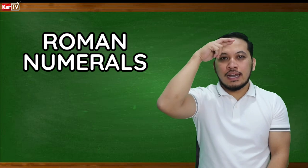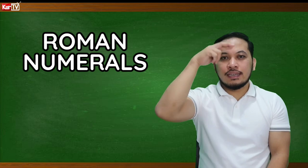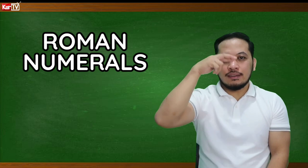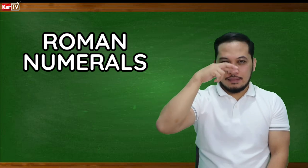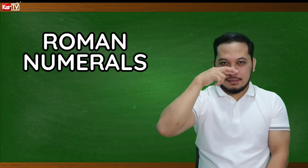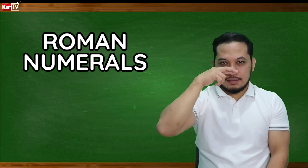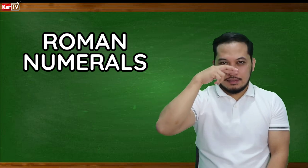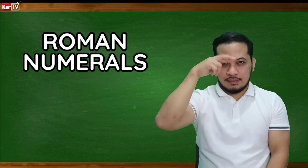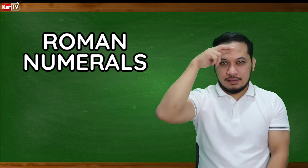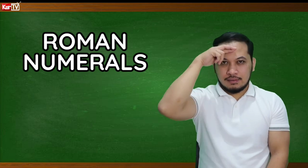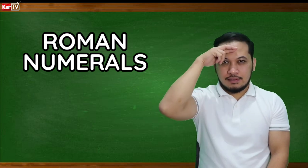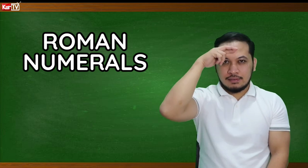Roman.